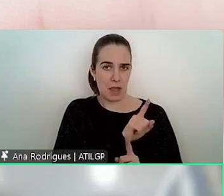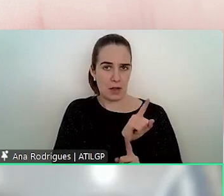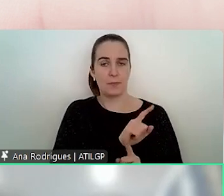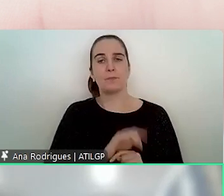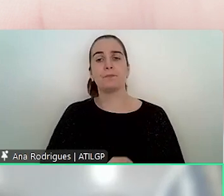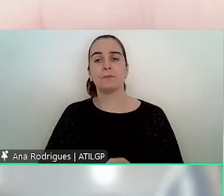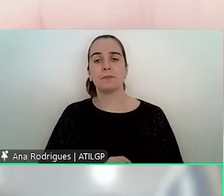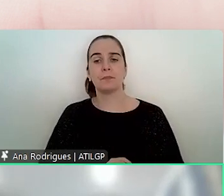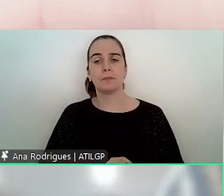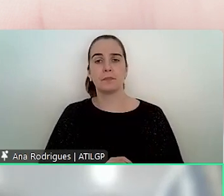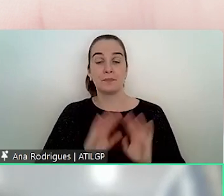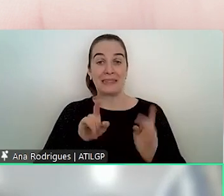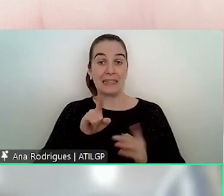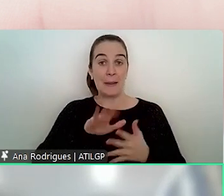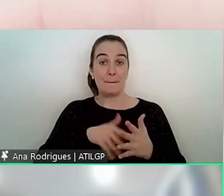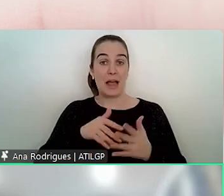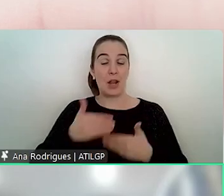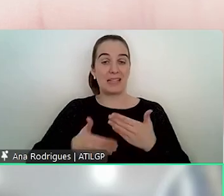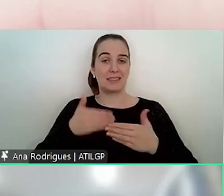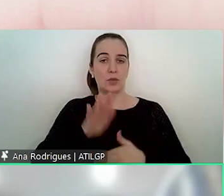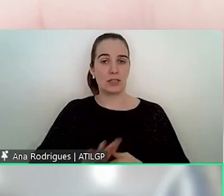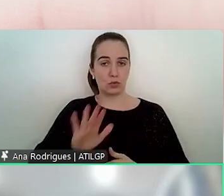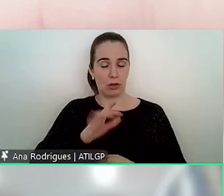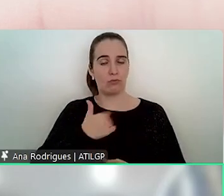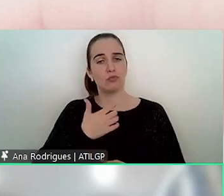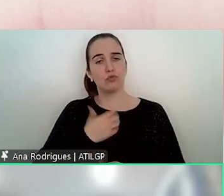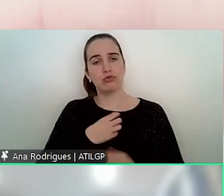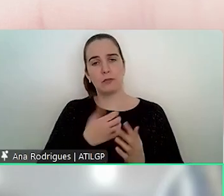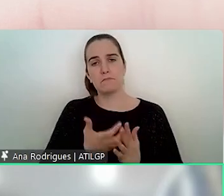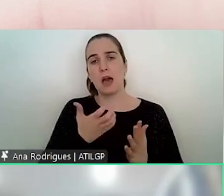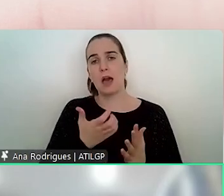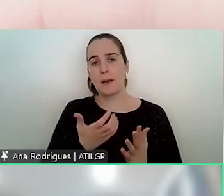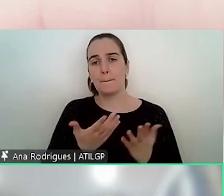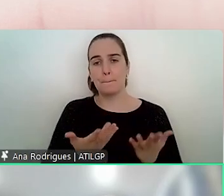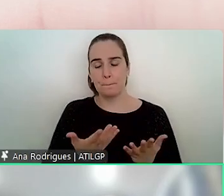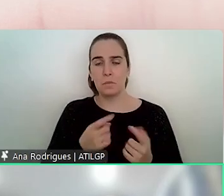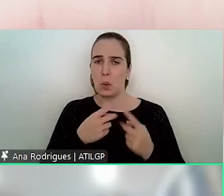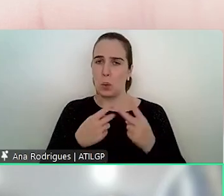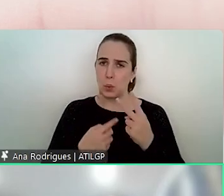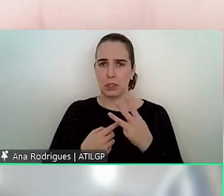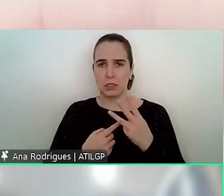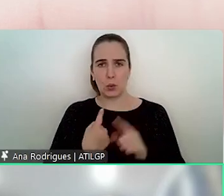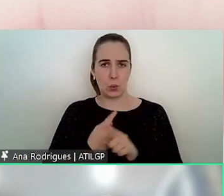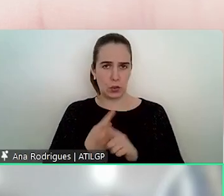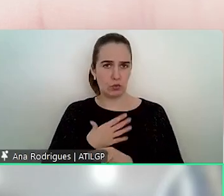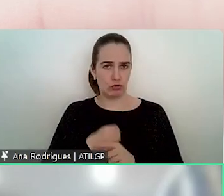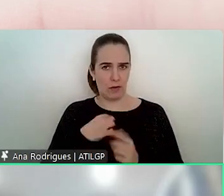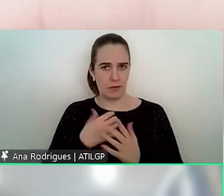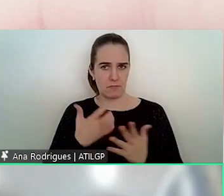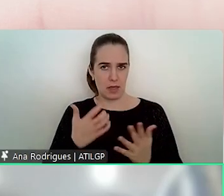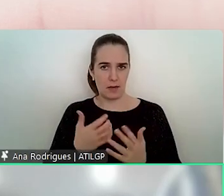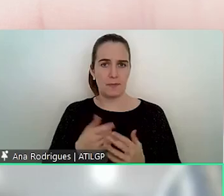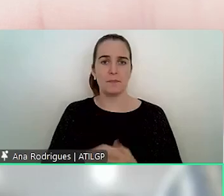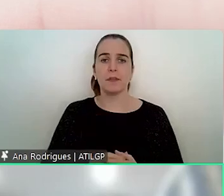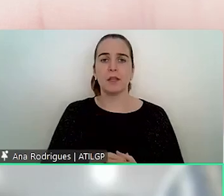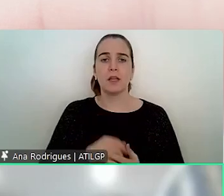Deste primeiro plano de ação nacional, eu queria destacar aqui duas ou três medidas. O Consulta